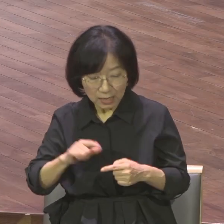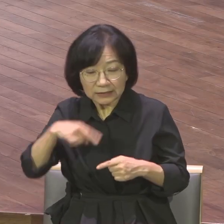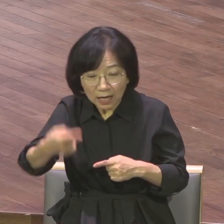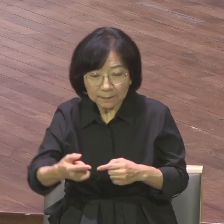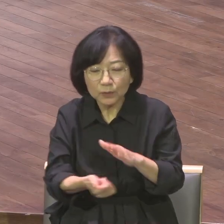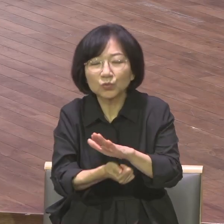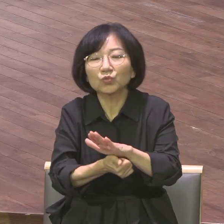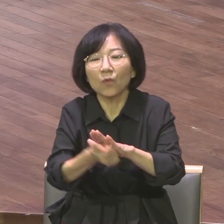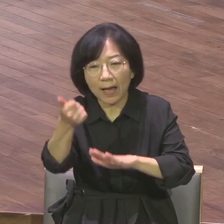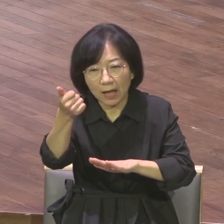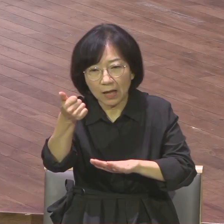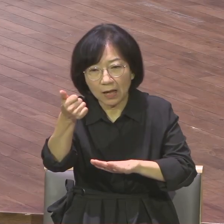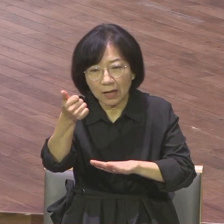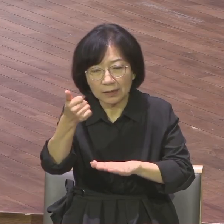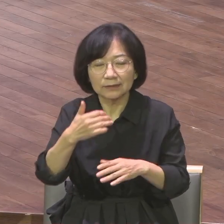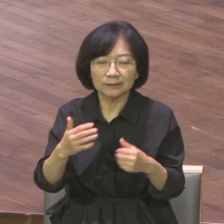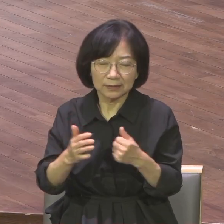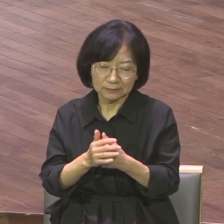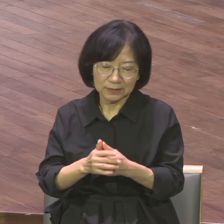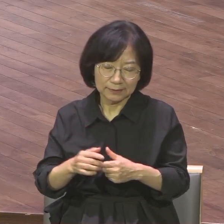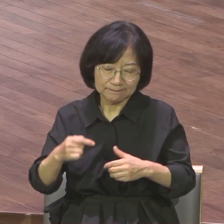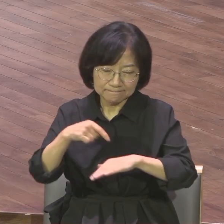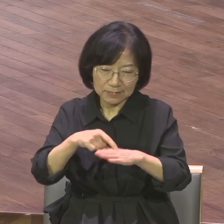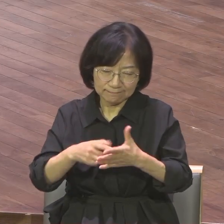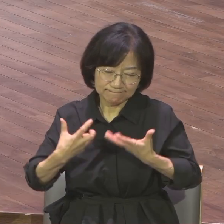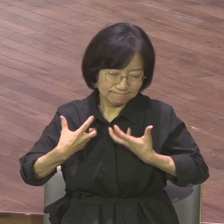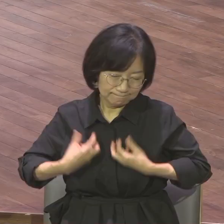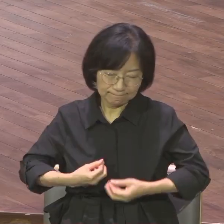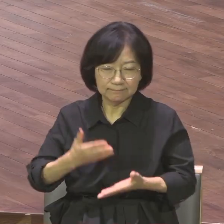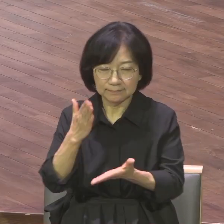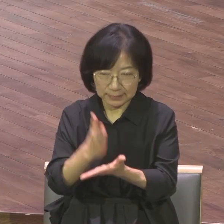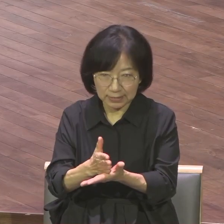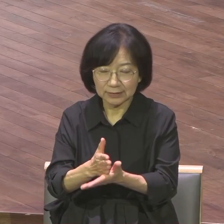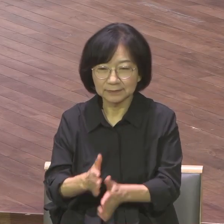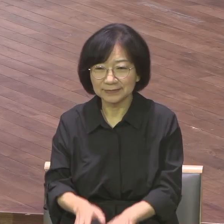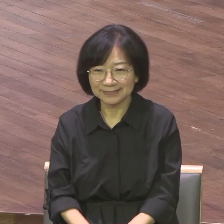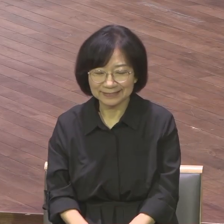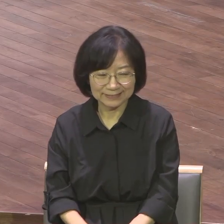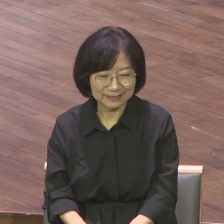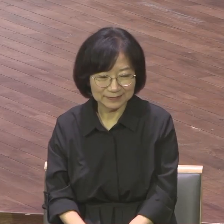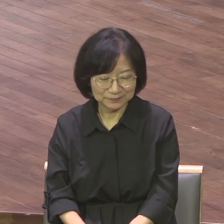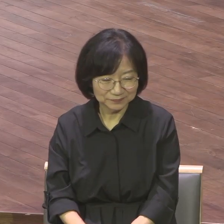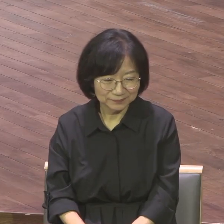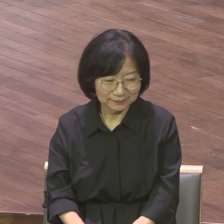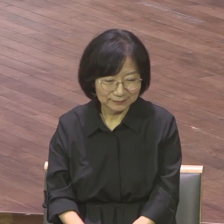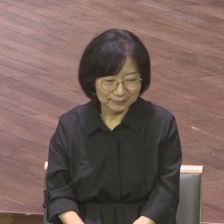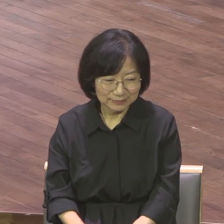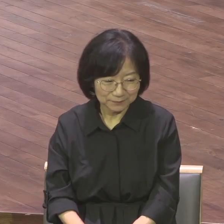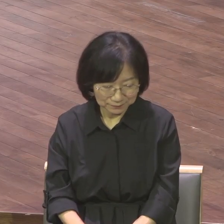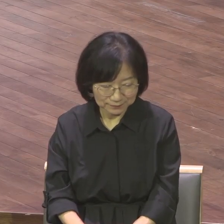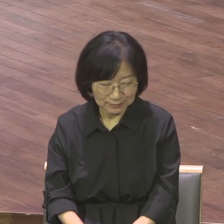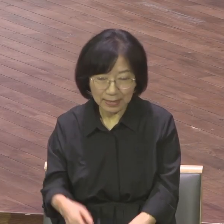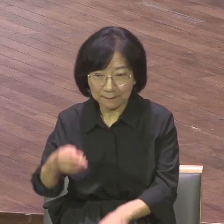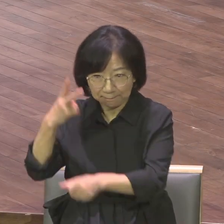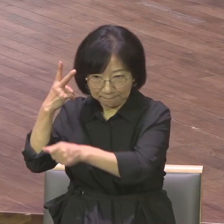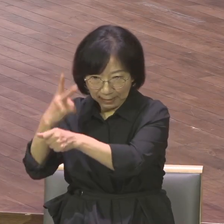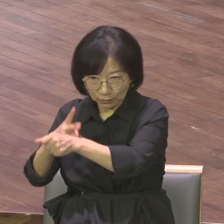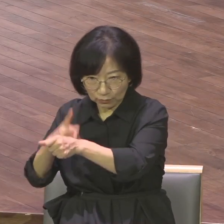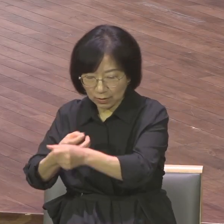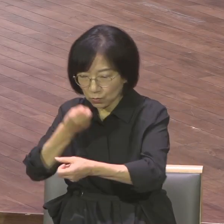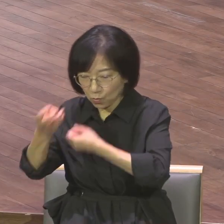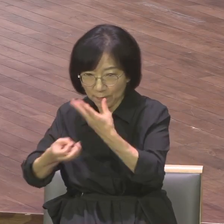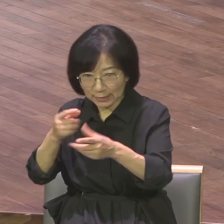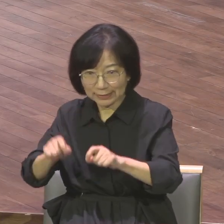이런 사도 바울의 고백이 우리 영계 모든 성도들 삶 속에 실제로 고백되어지기를 주의 힘으로 충만히